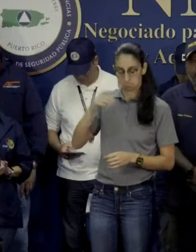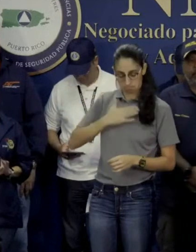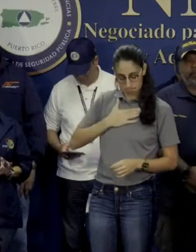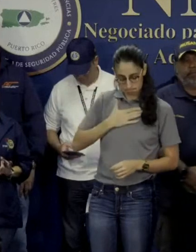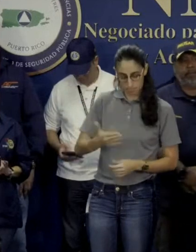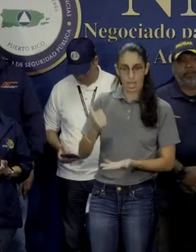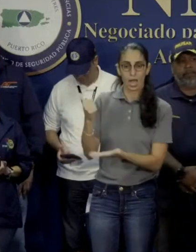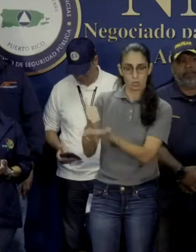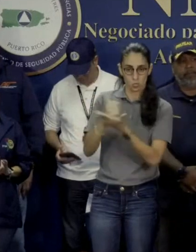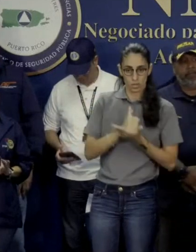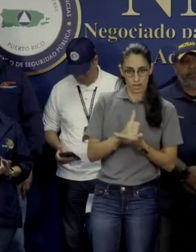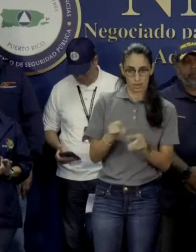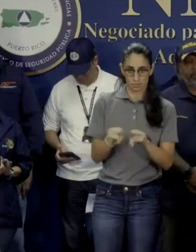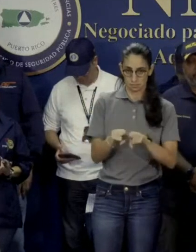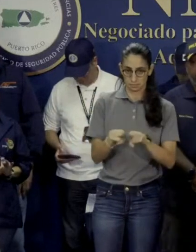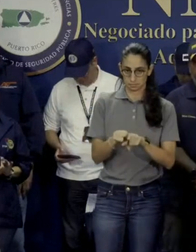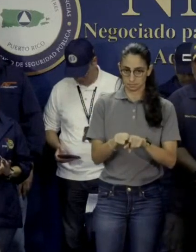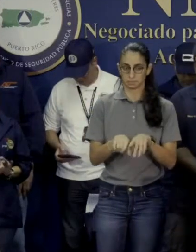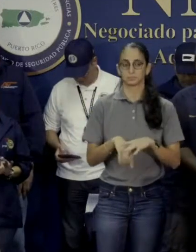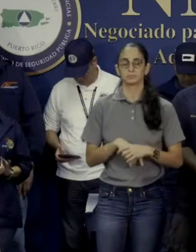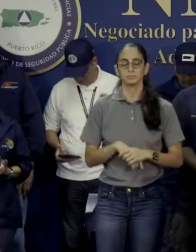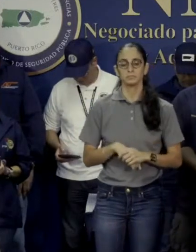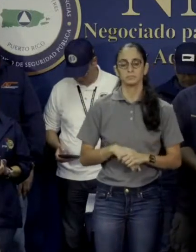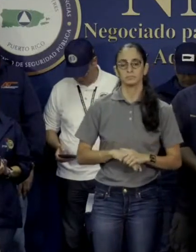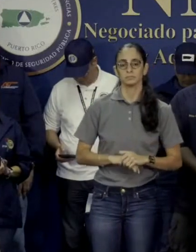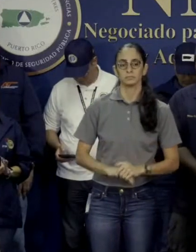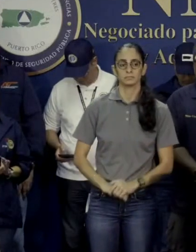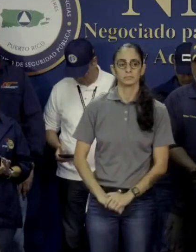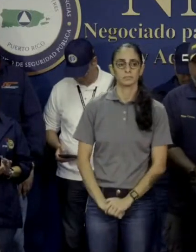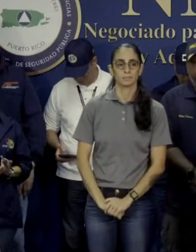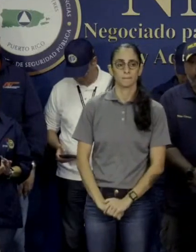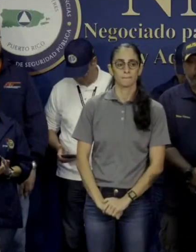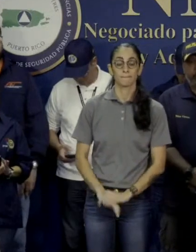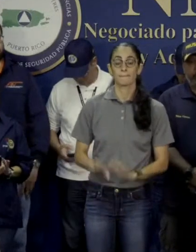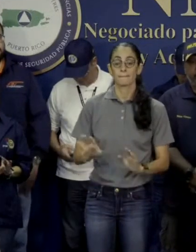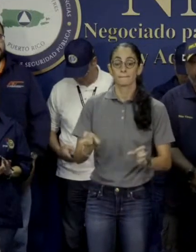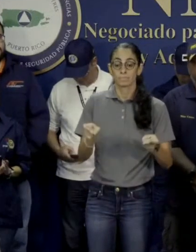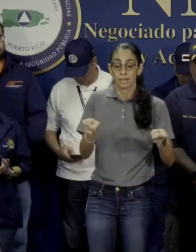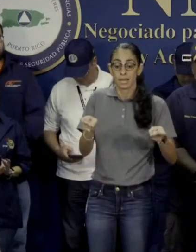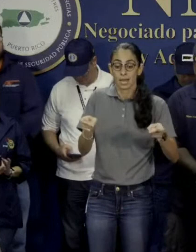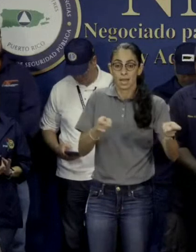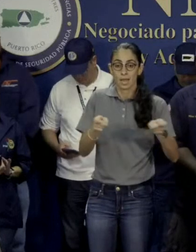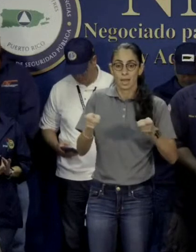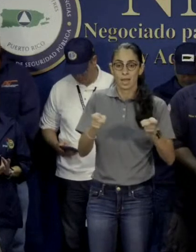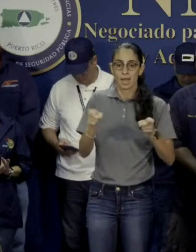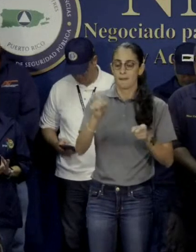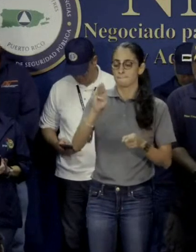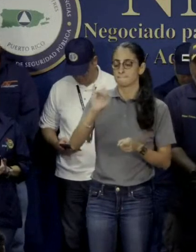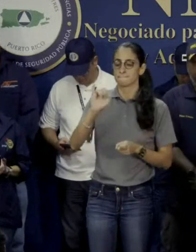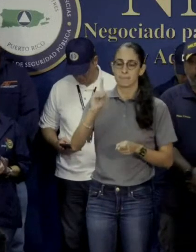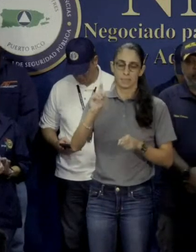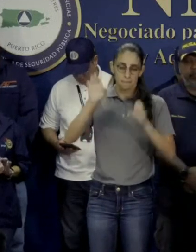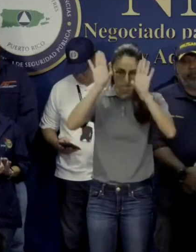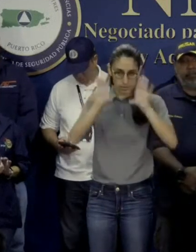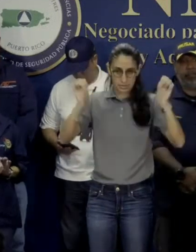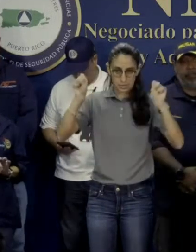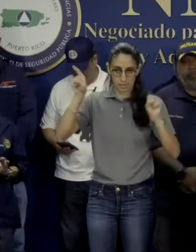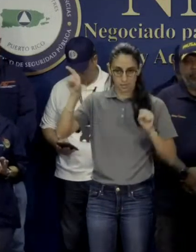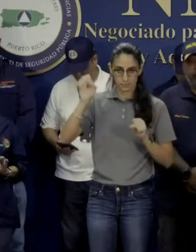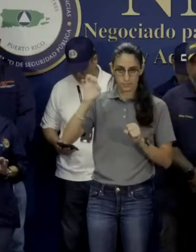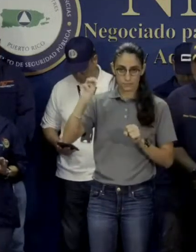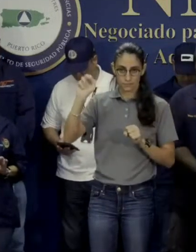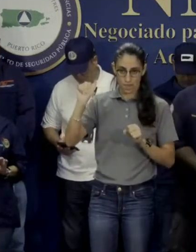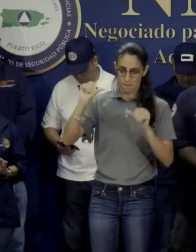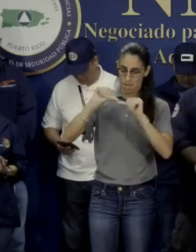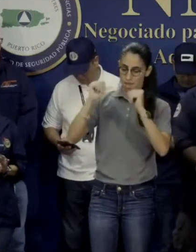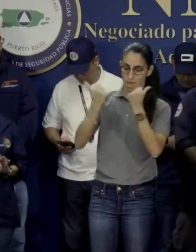disposición. En el caso de la administración de Biden, pues FEMA es